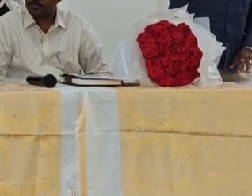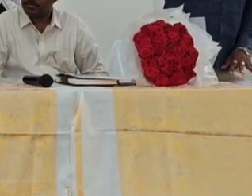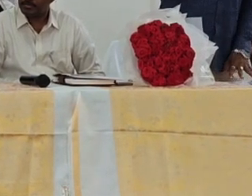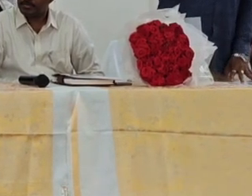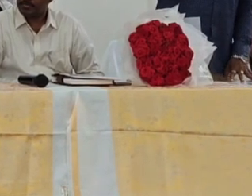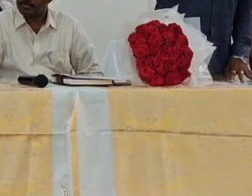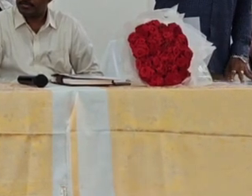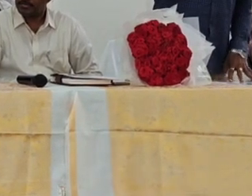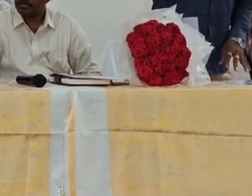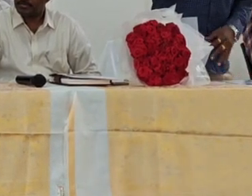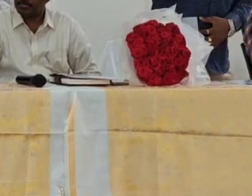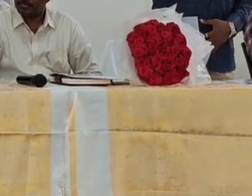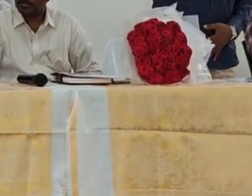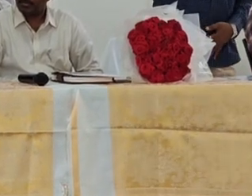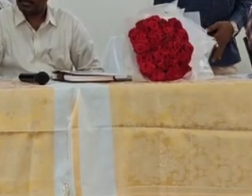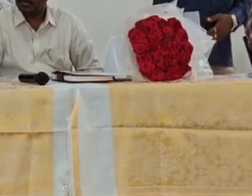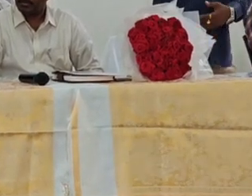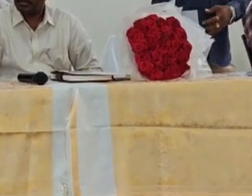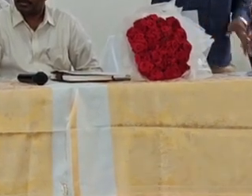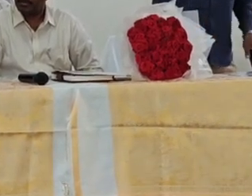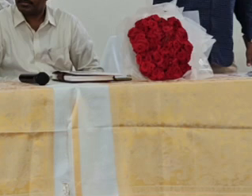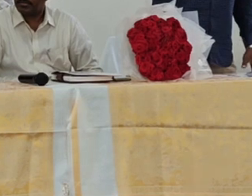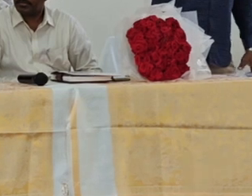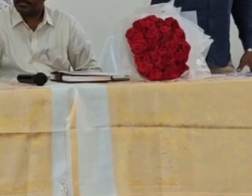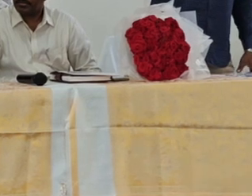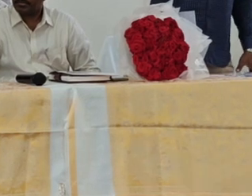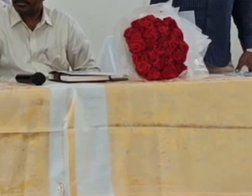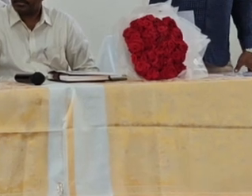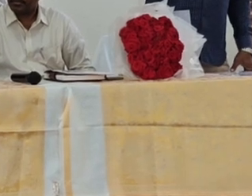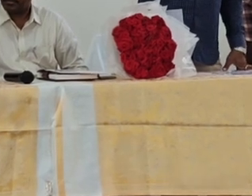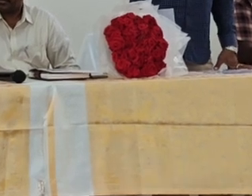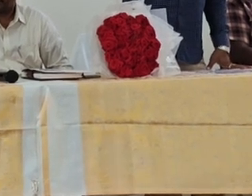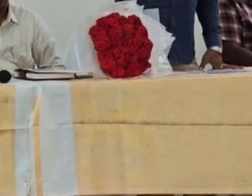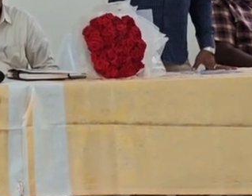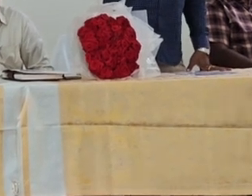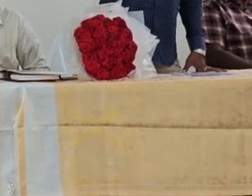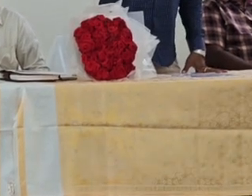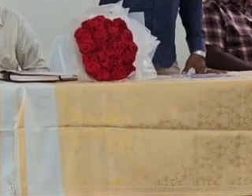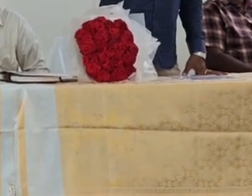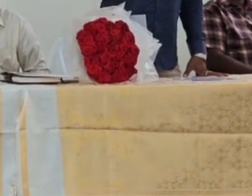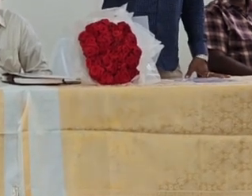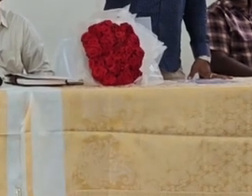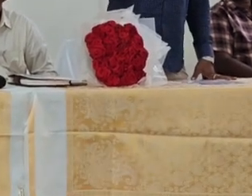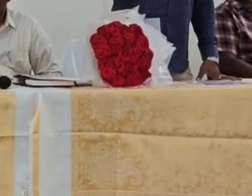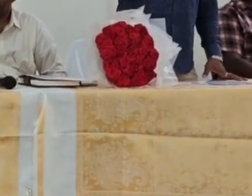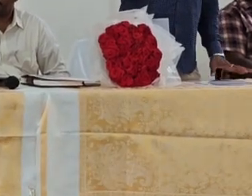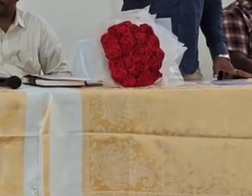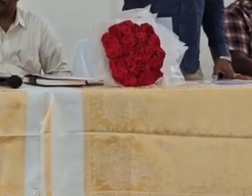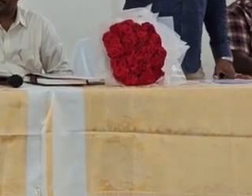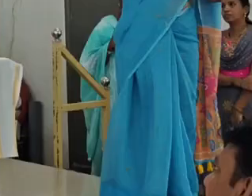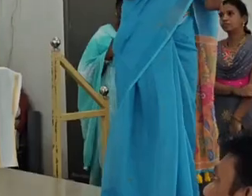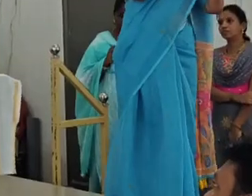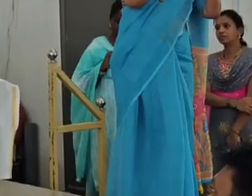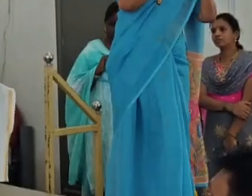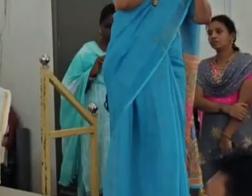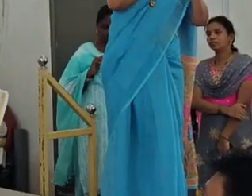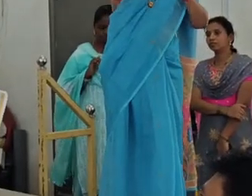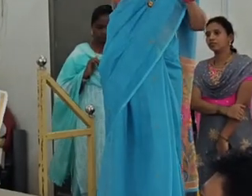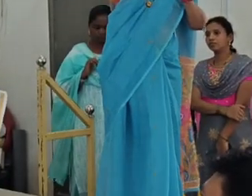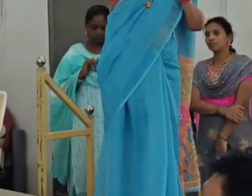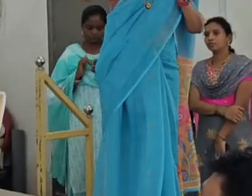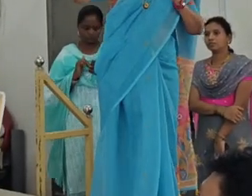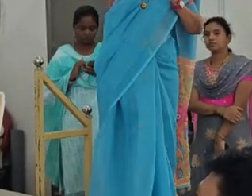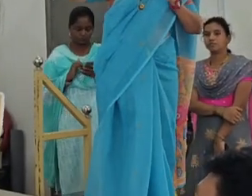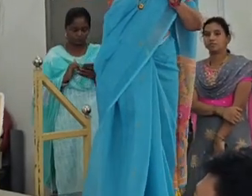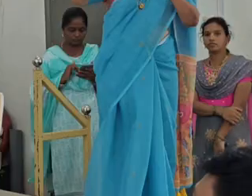వల్ల రాలేకపోయారు. వారి తరఫున గౌరవ డిఆర్ఓ గారికి అభిషేకాలు కూడా చేస్తున్నారు. అదేవిధంగా మన కృష్ణా జిల్లా పాల్గొనడం కూడా మీ